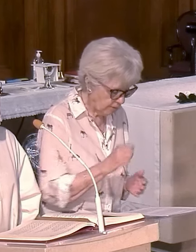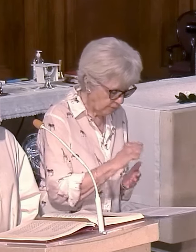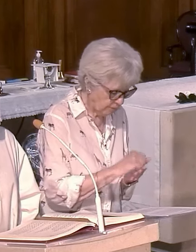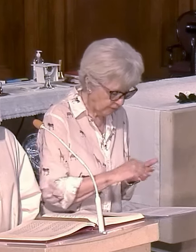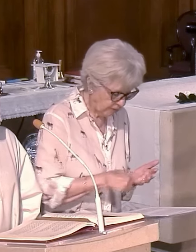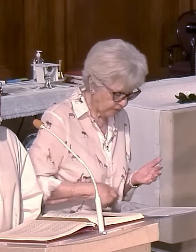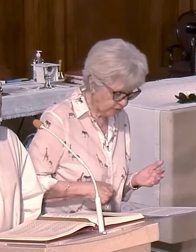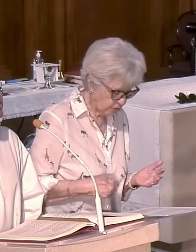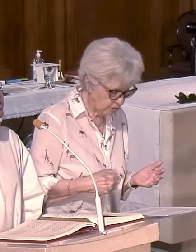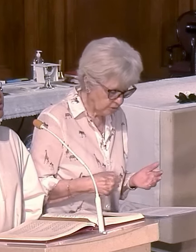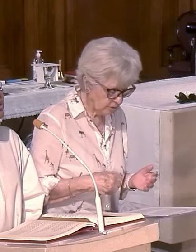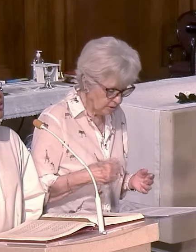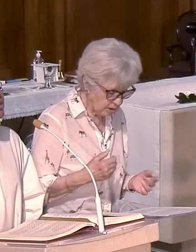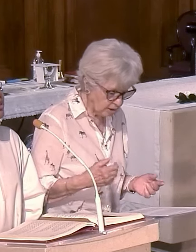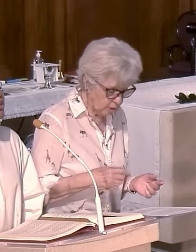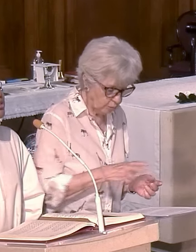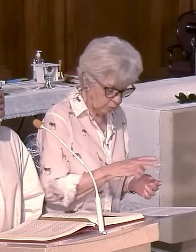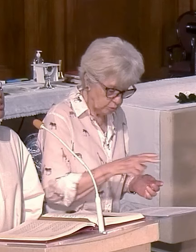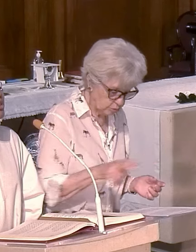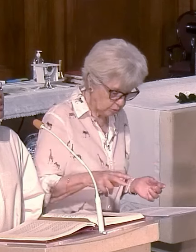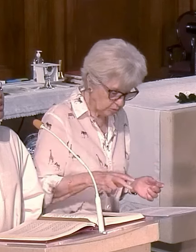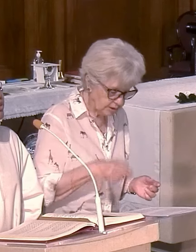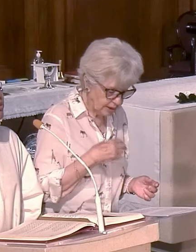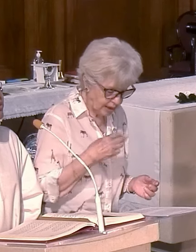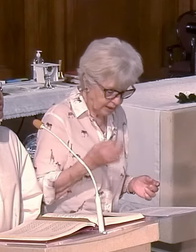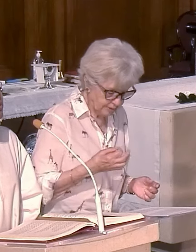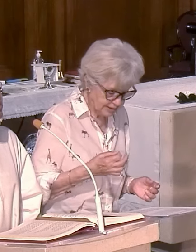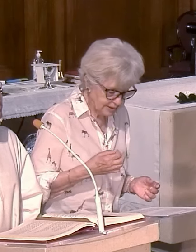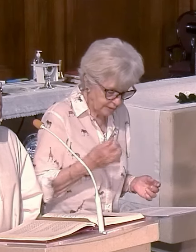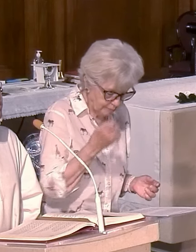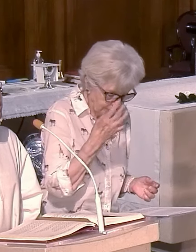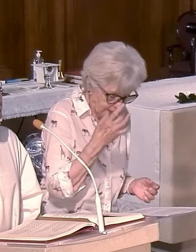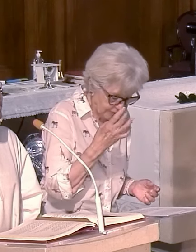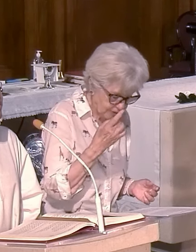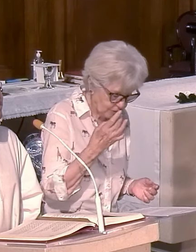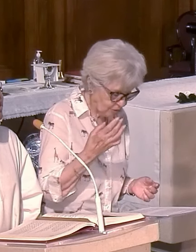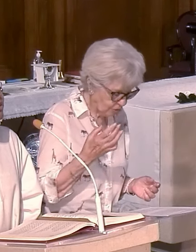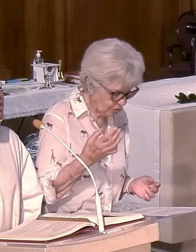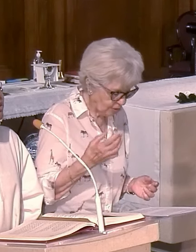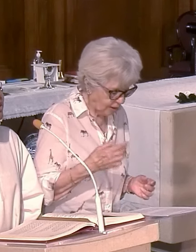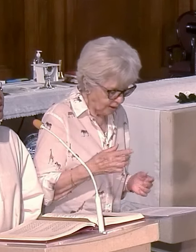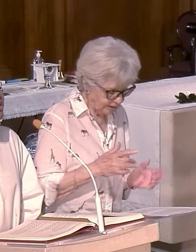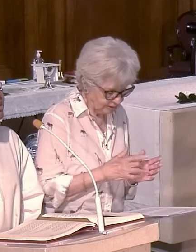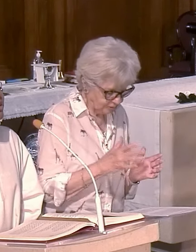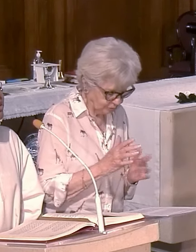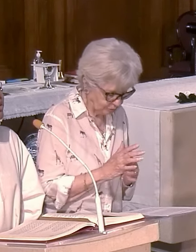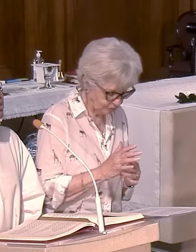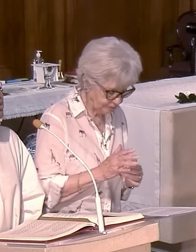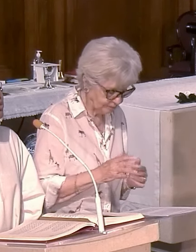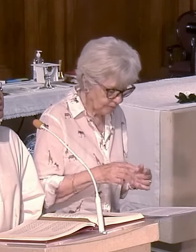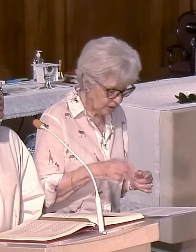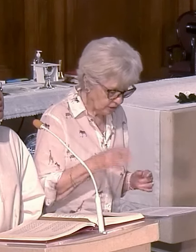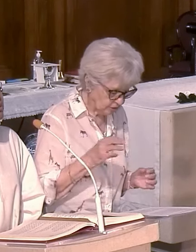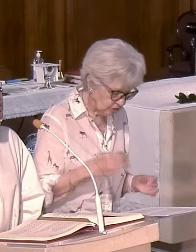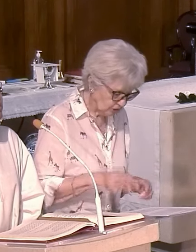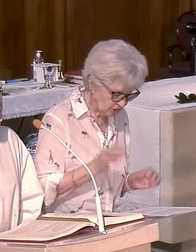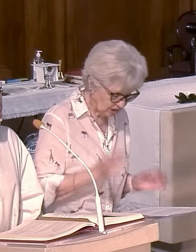a Él y habéis sido adoctrinados en Él, conforme a la verdad que hay en Jesús.